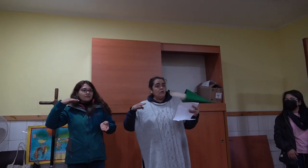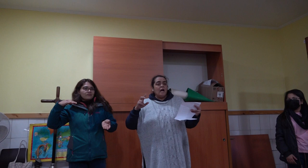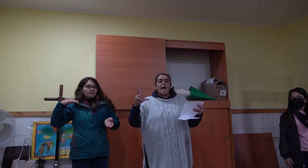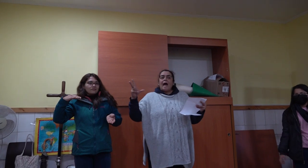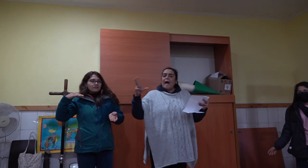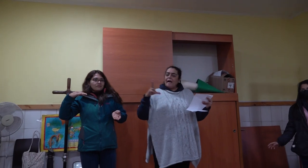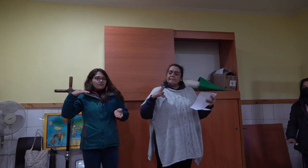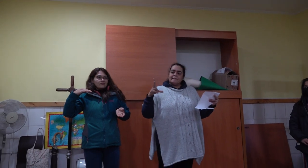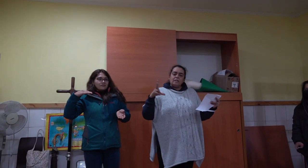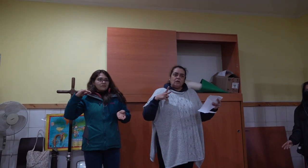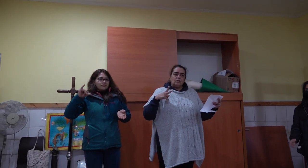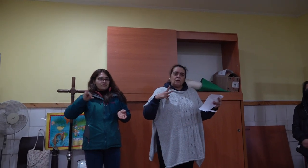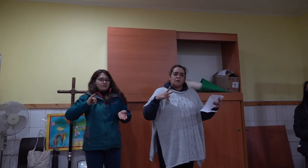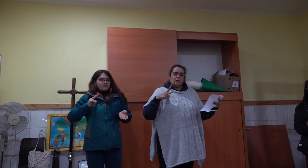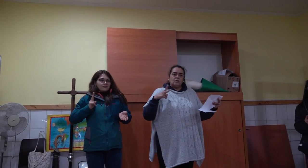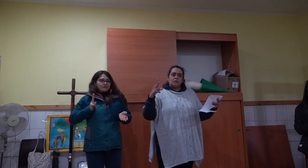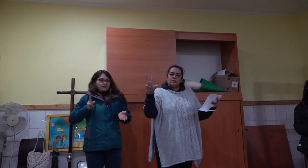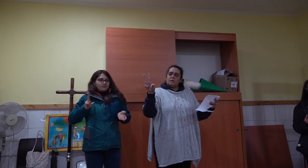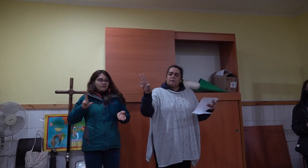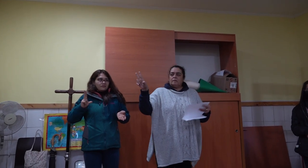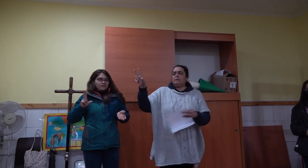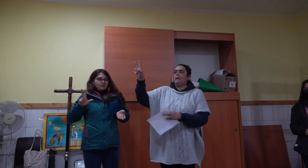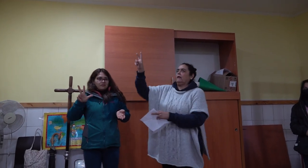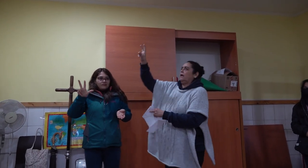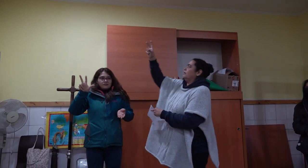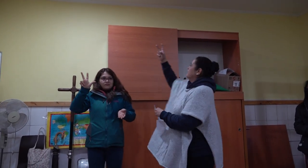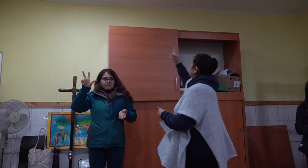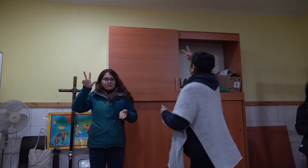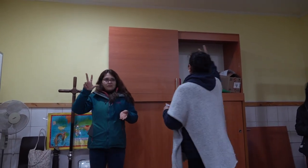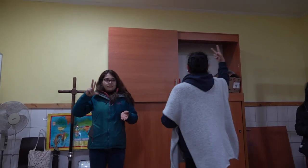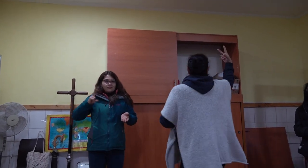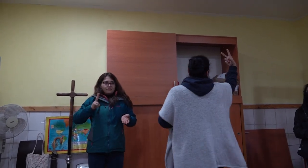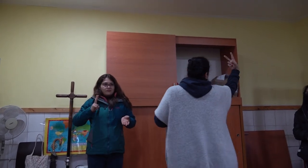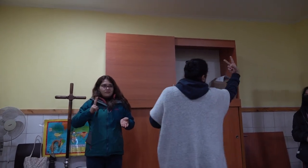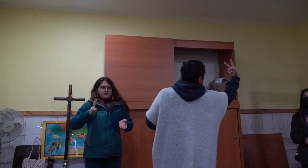niño al Señor. Mira, ahí.